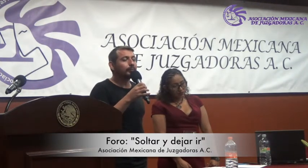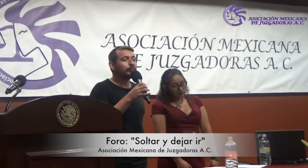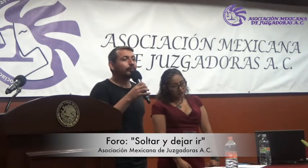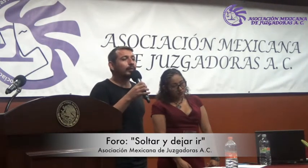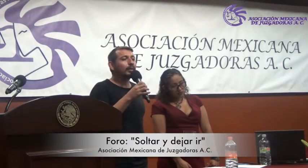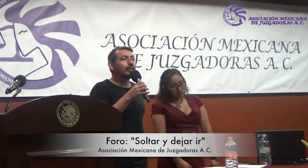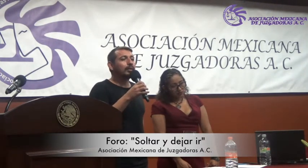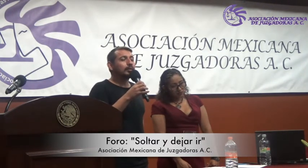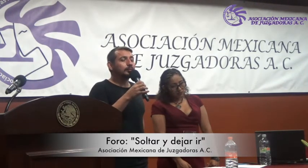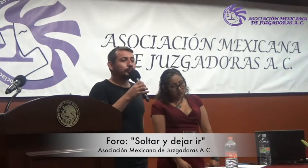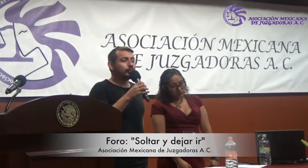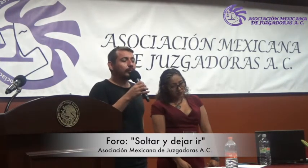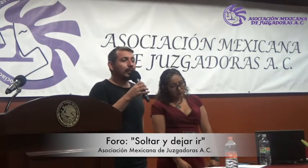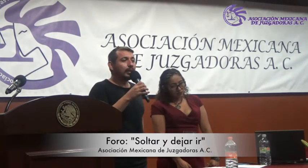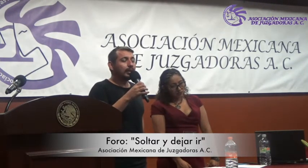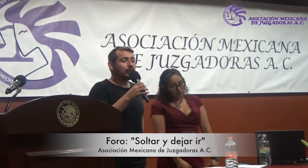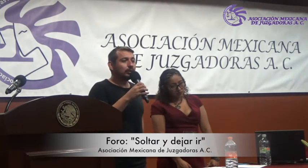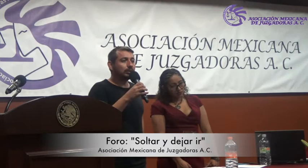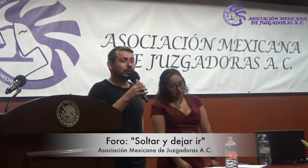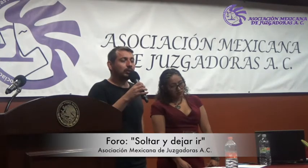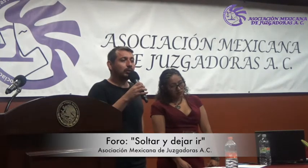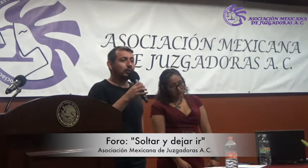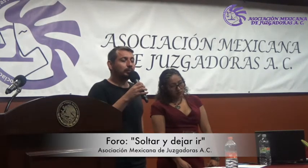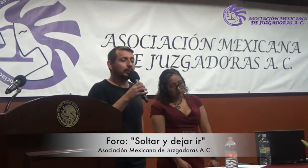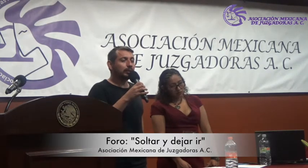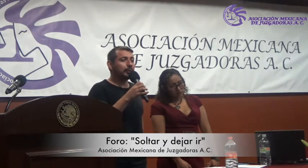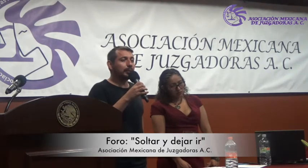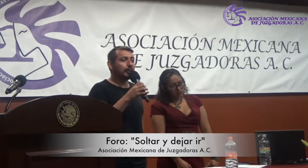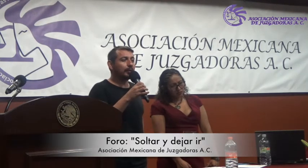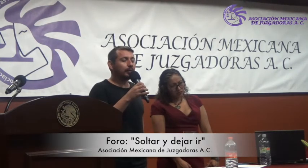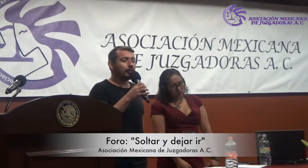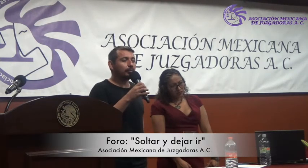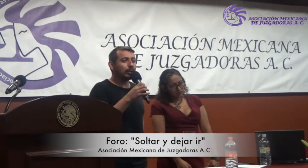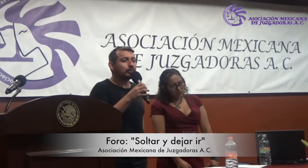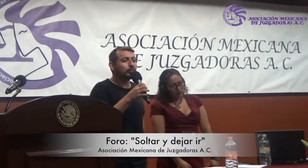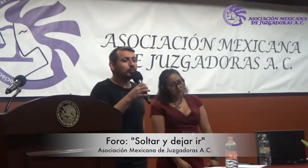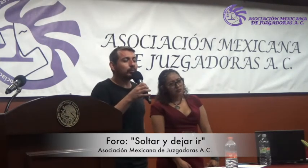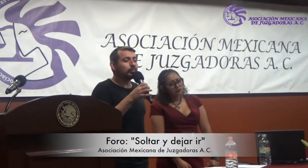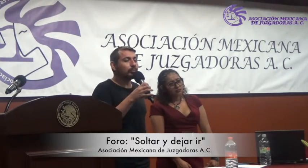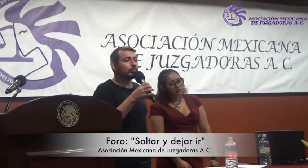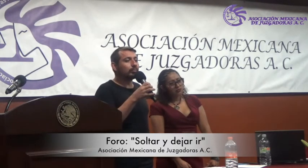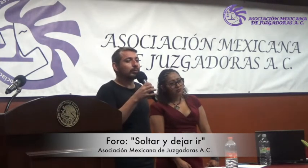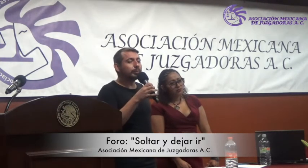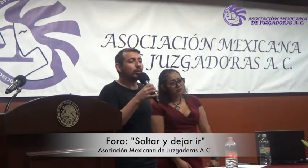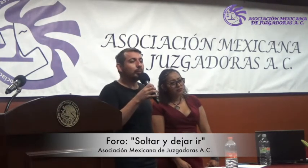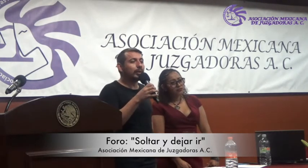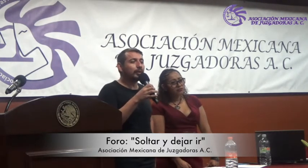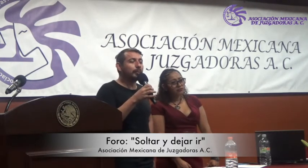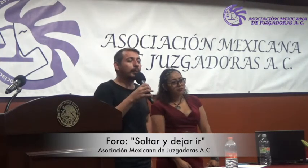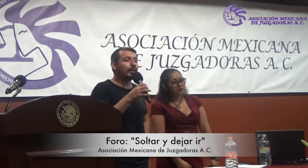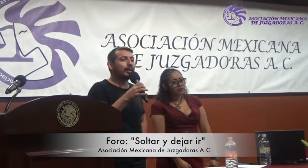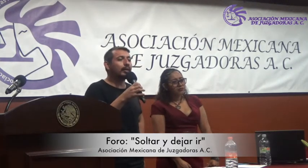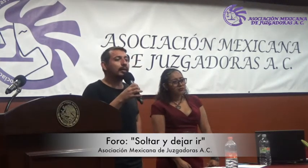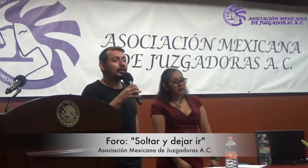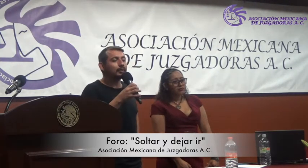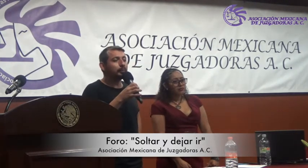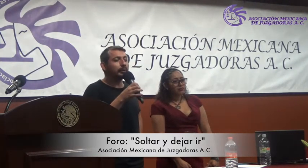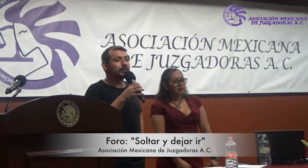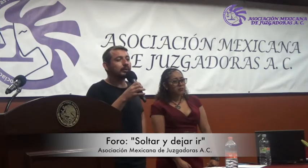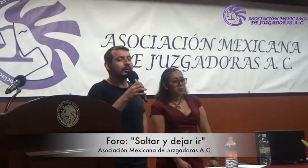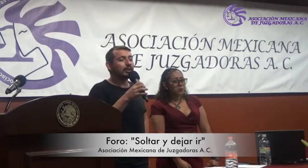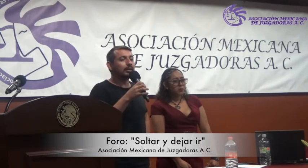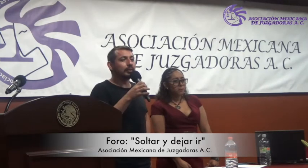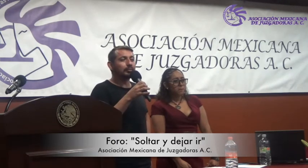difícil. Y entonces eso es preocupante porque